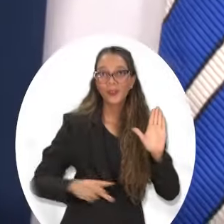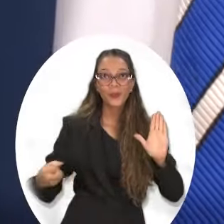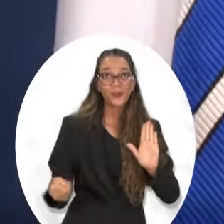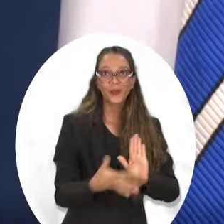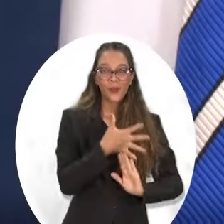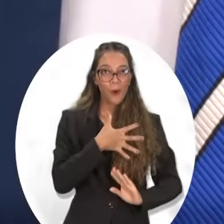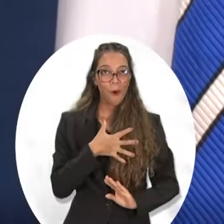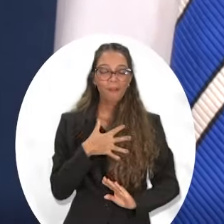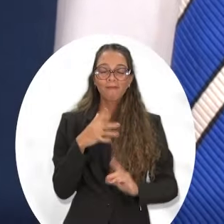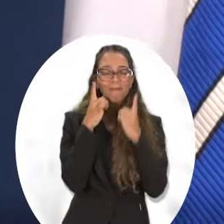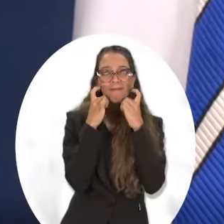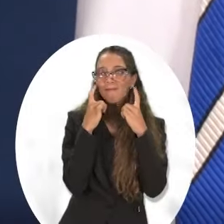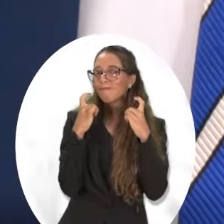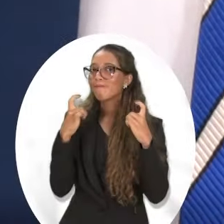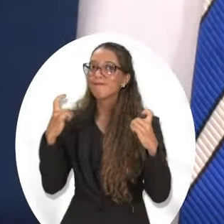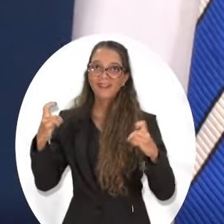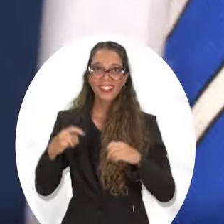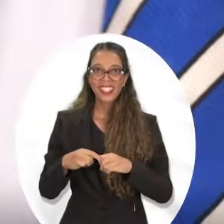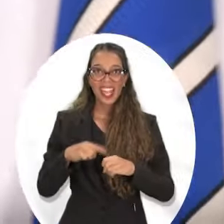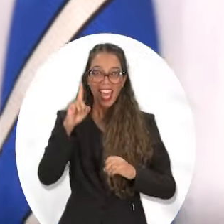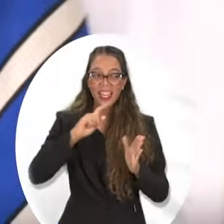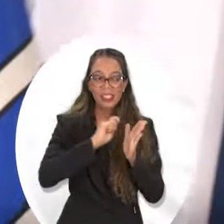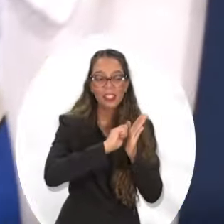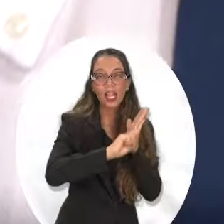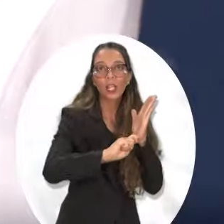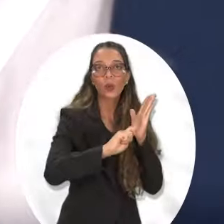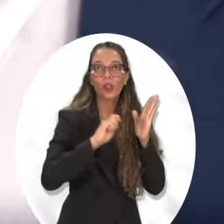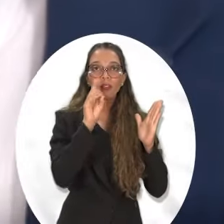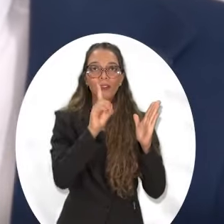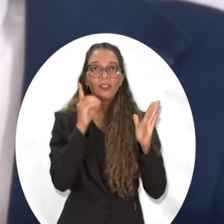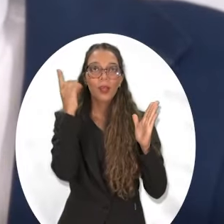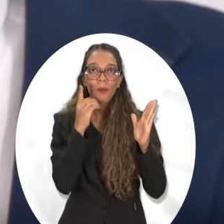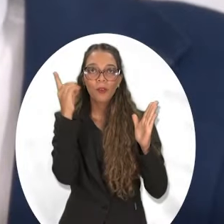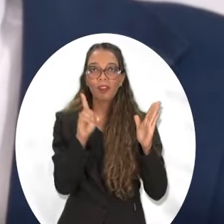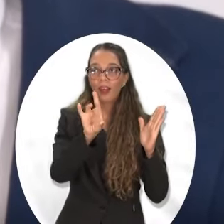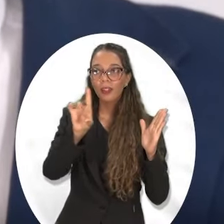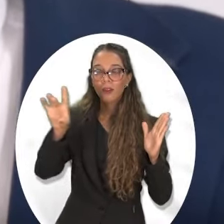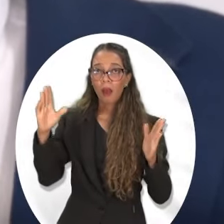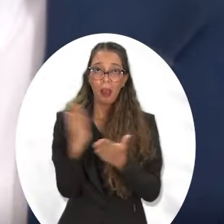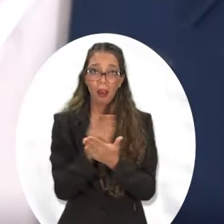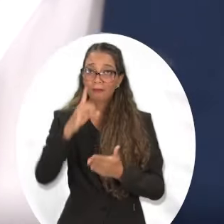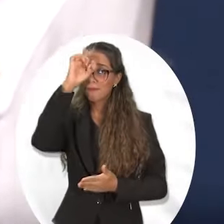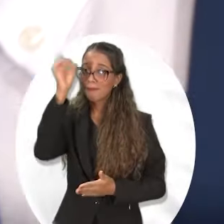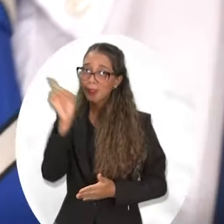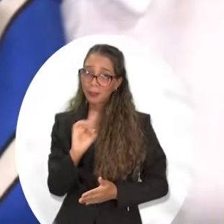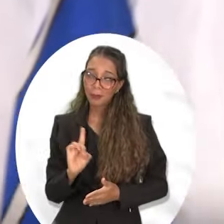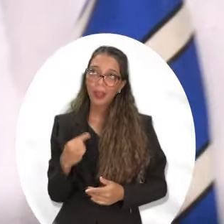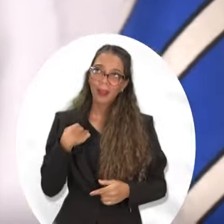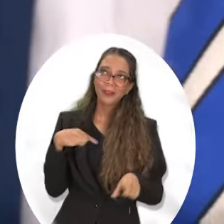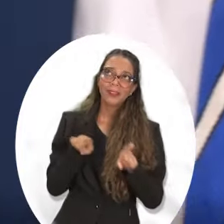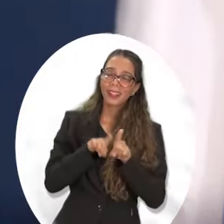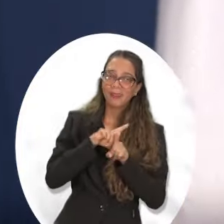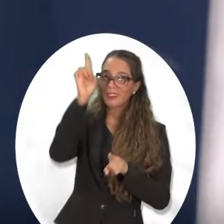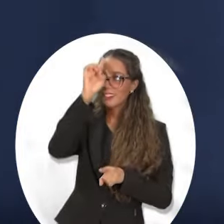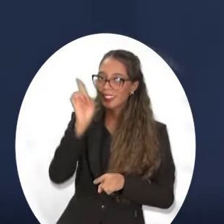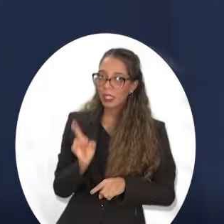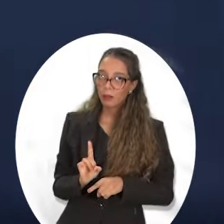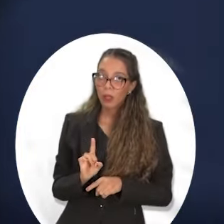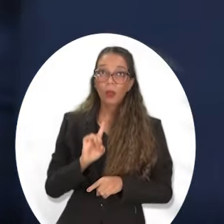esse novo projeto, que um projeto muito interessante, uma espécie de uma assinatura dos deputados. Alguns nem sabiam, eu